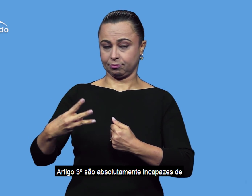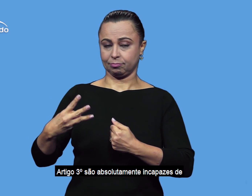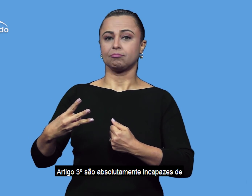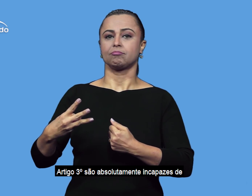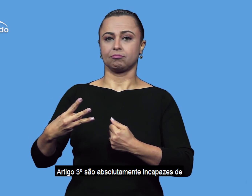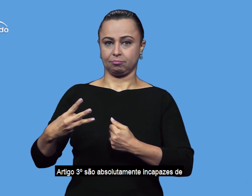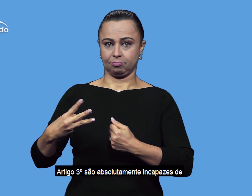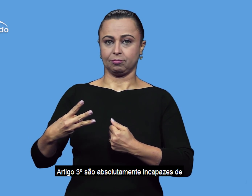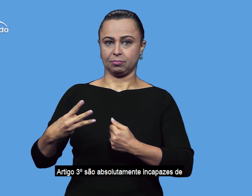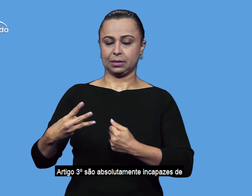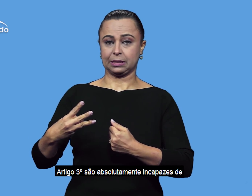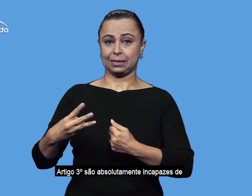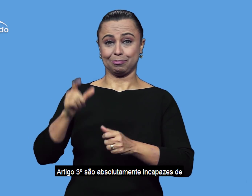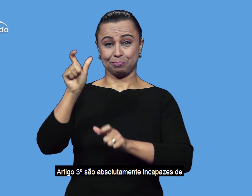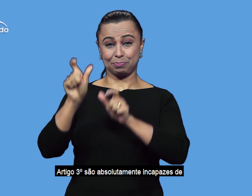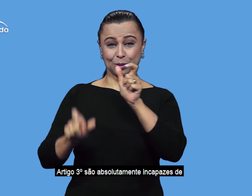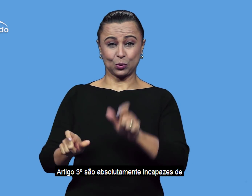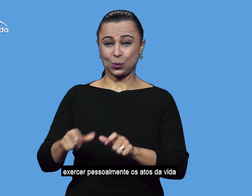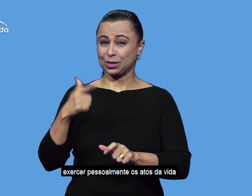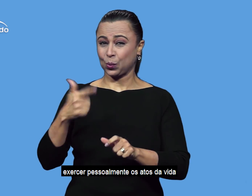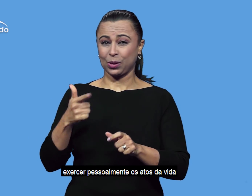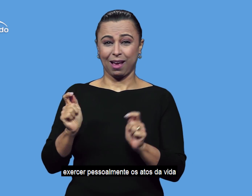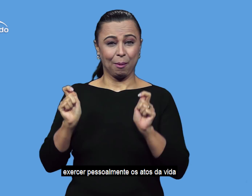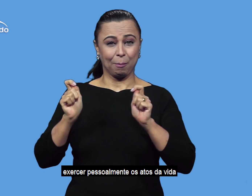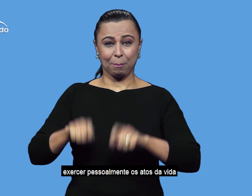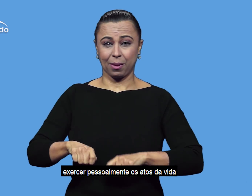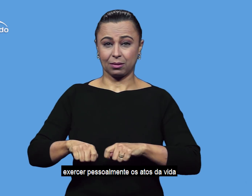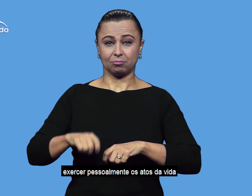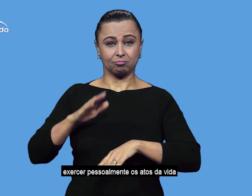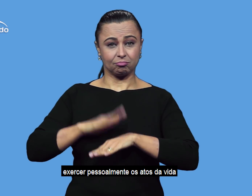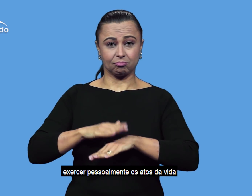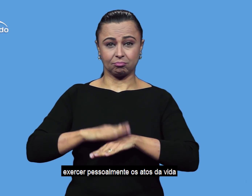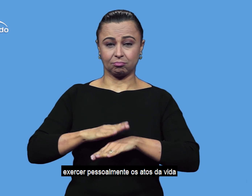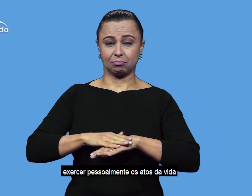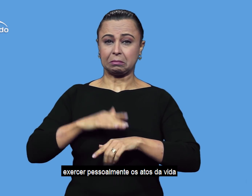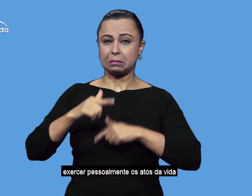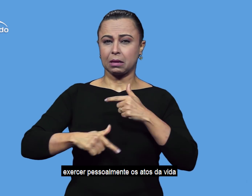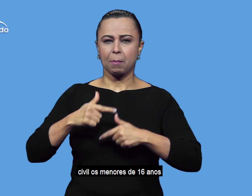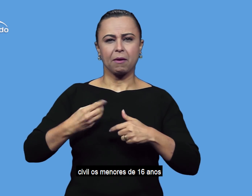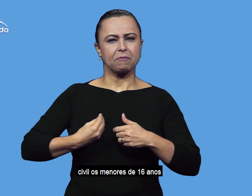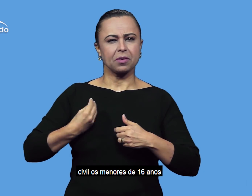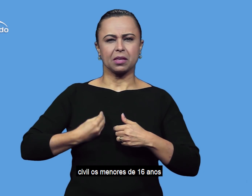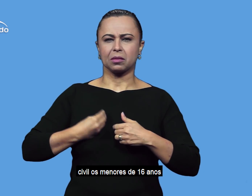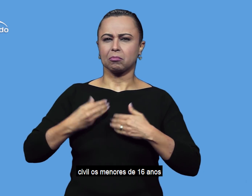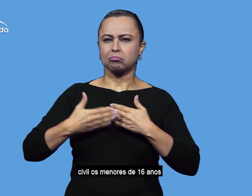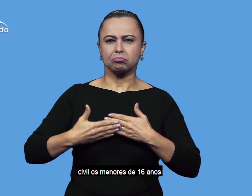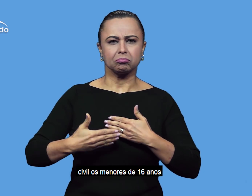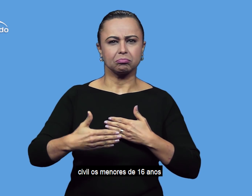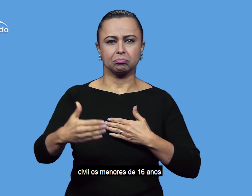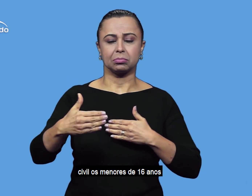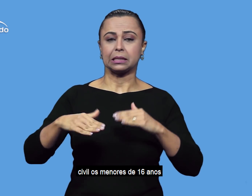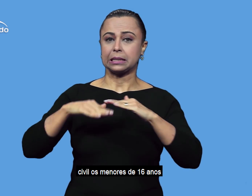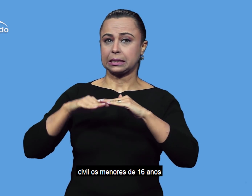absolutamente incapazes de exercer pessoalmente os atos da vida civil os menores de 16